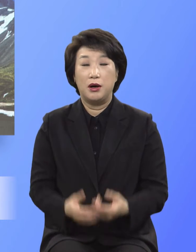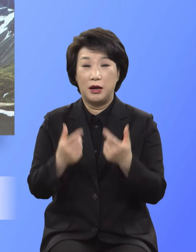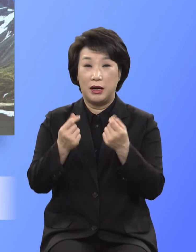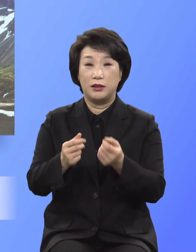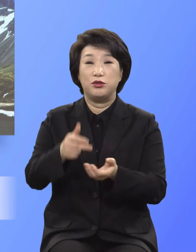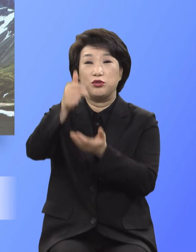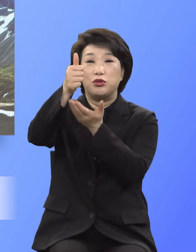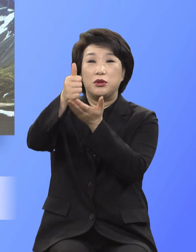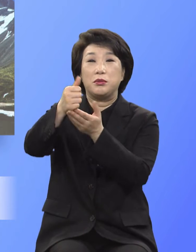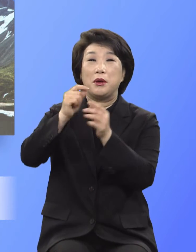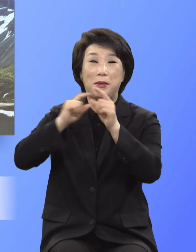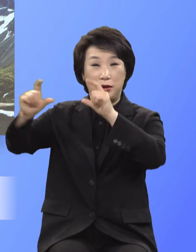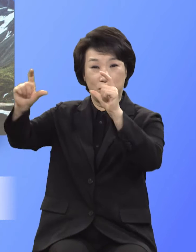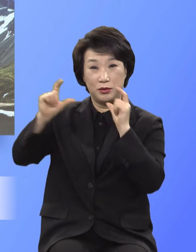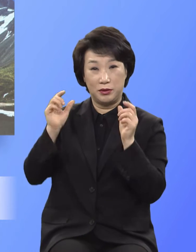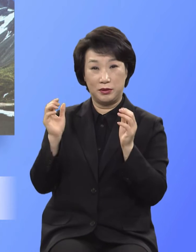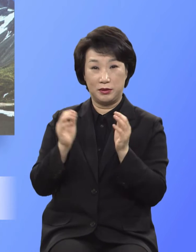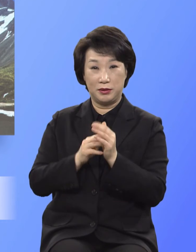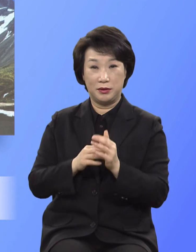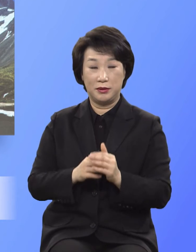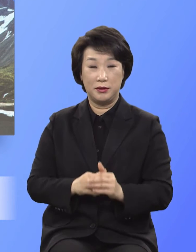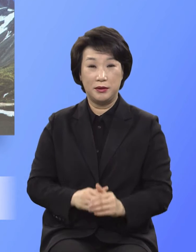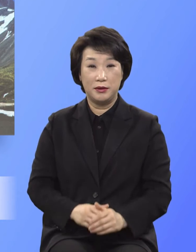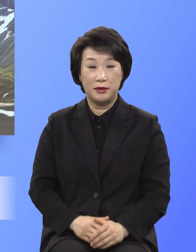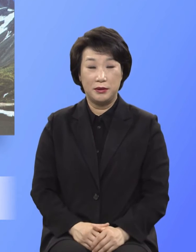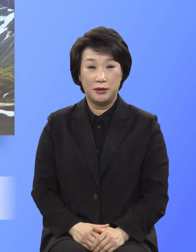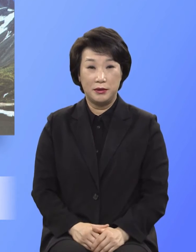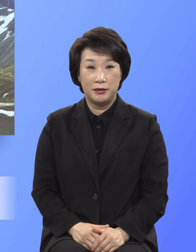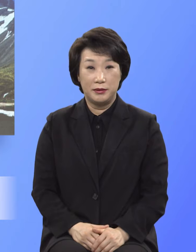이렇게 말씀하셨습니다.